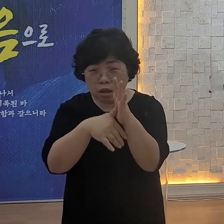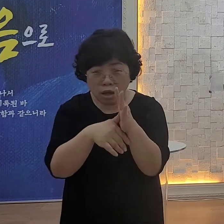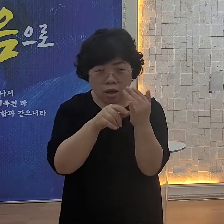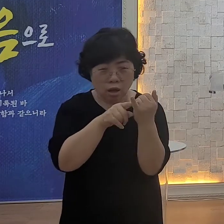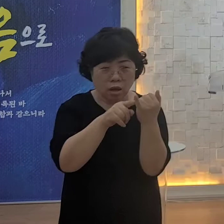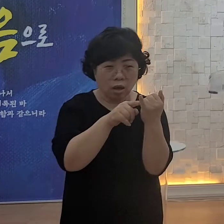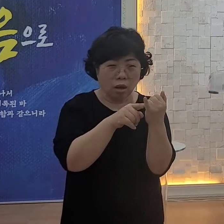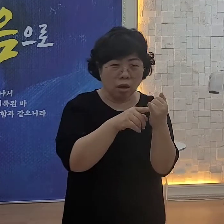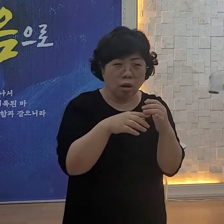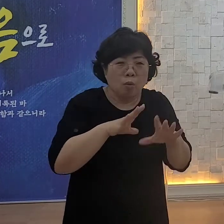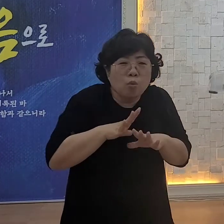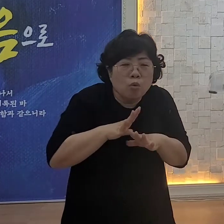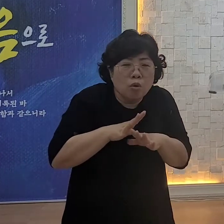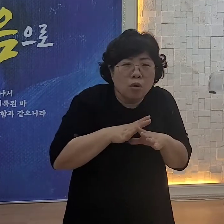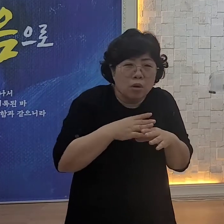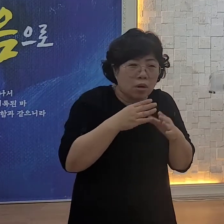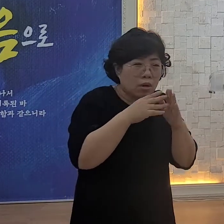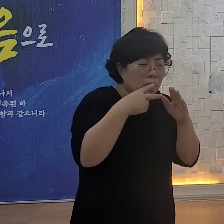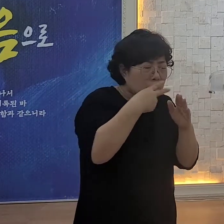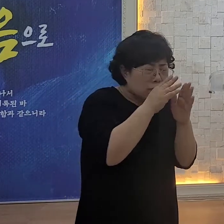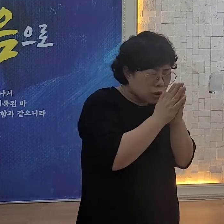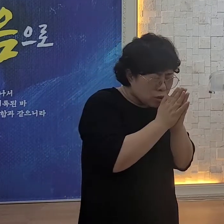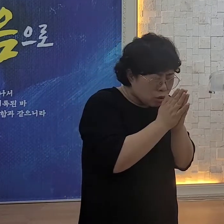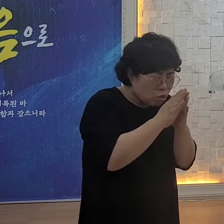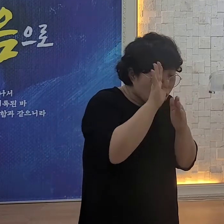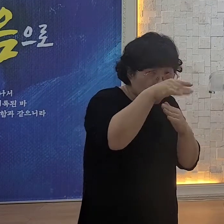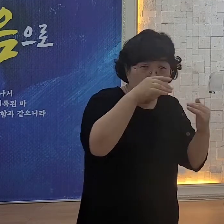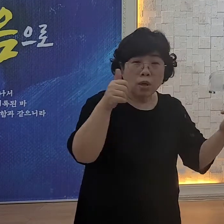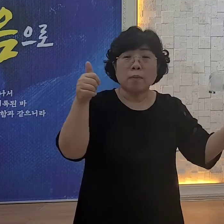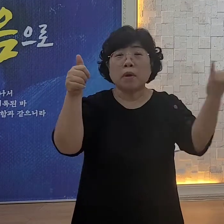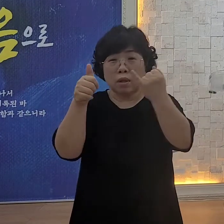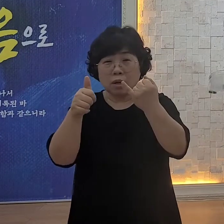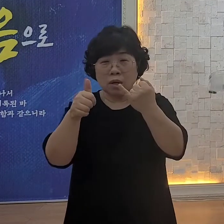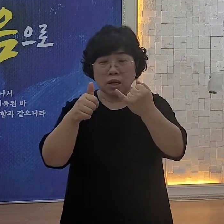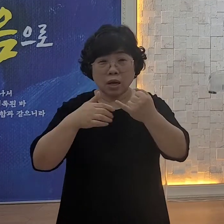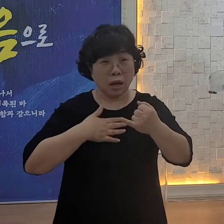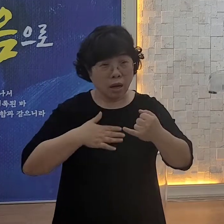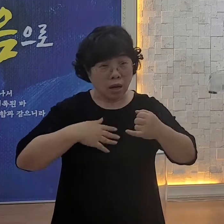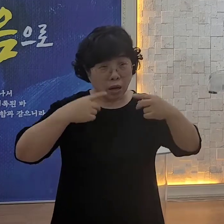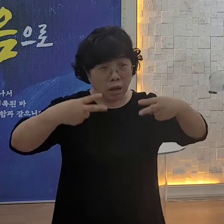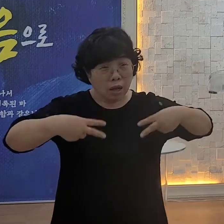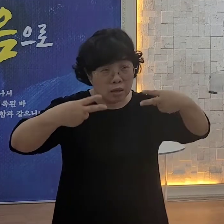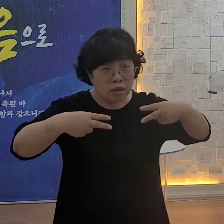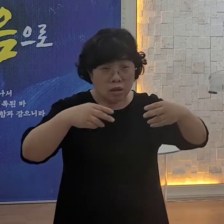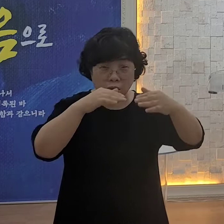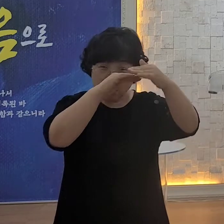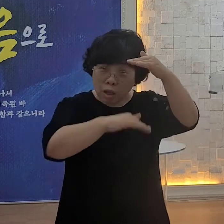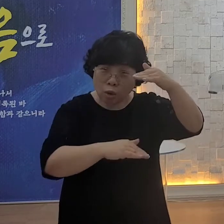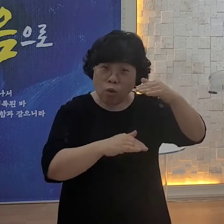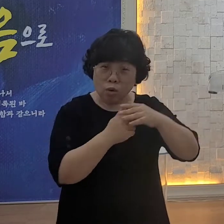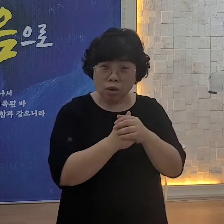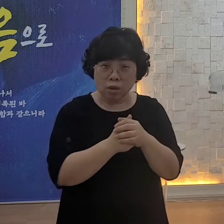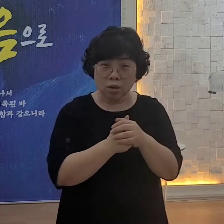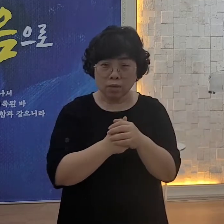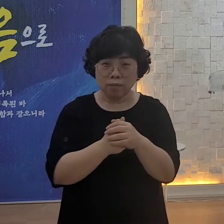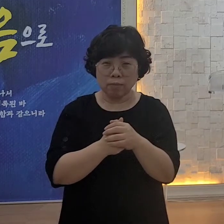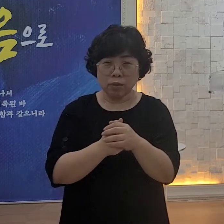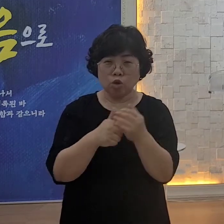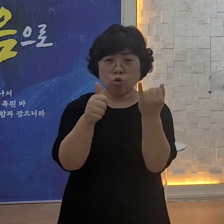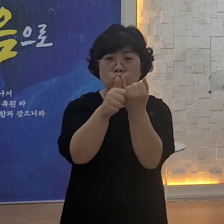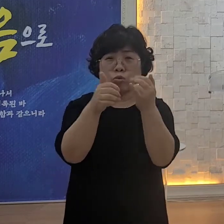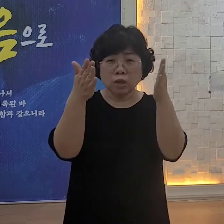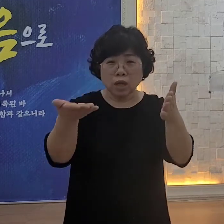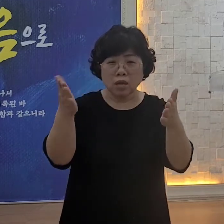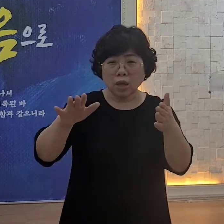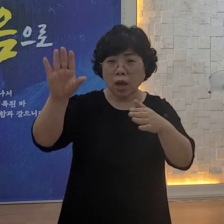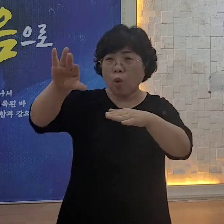그런데도 금식 기도를 부탁했다. 여러분, 이게 설명이 필요하죠. 아니, 아내인 왕비가 남편이 왕을 만나러 가는데